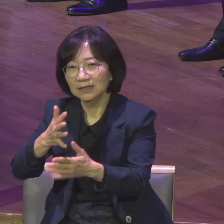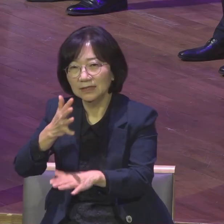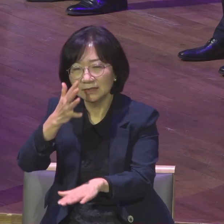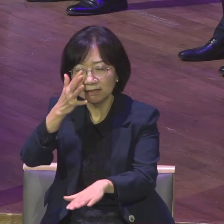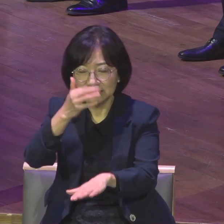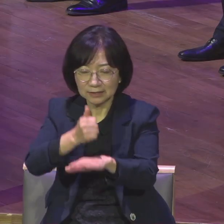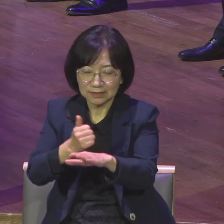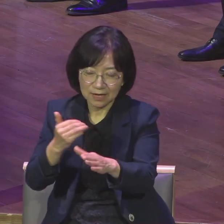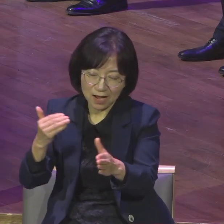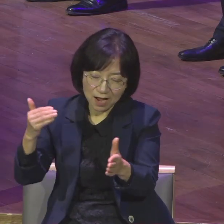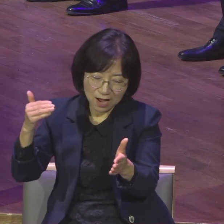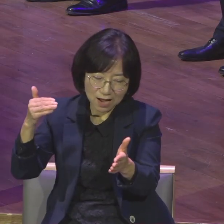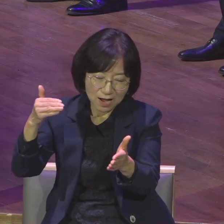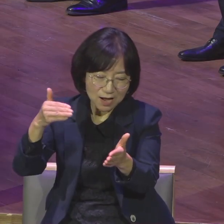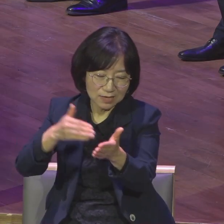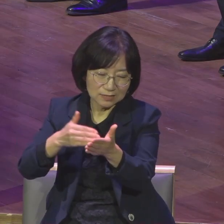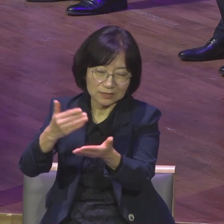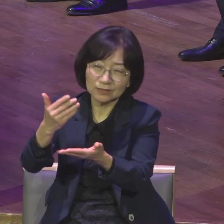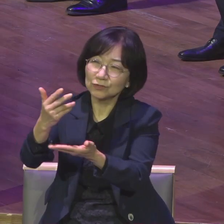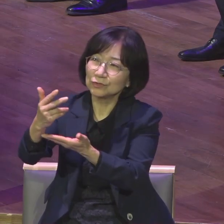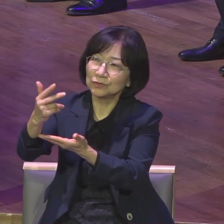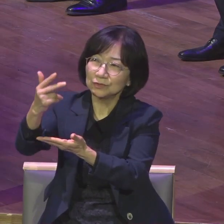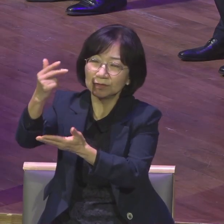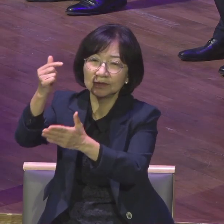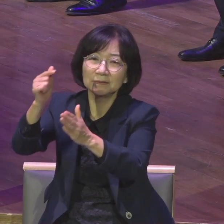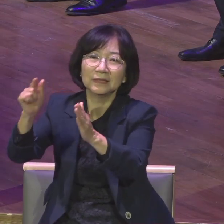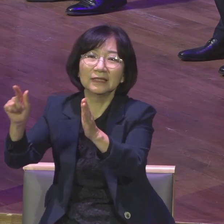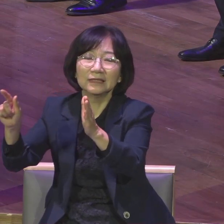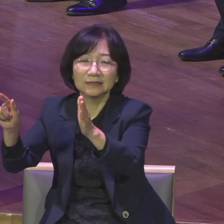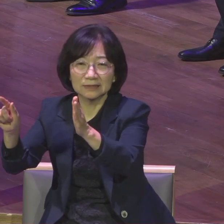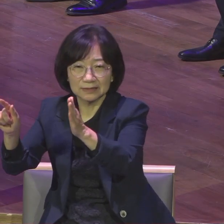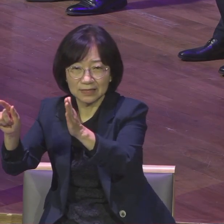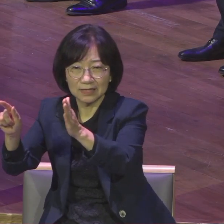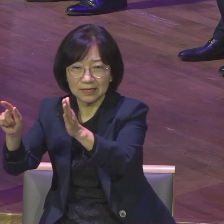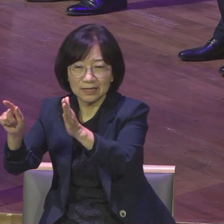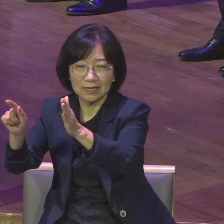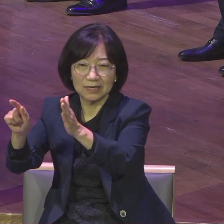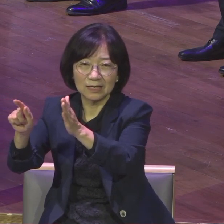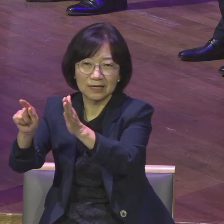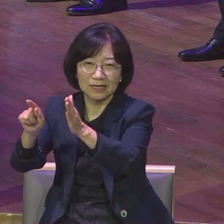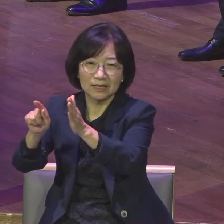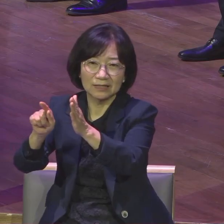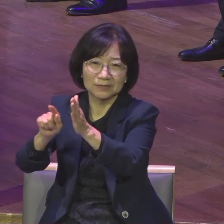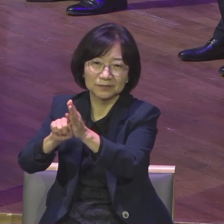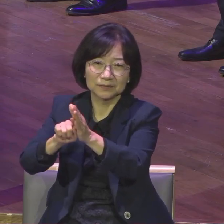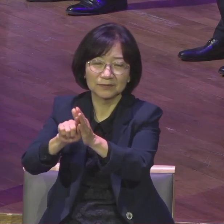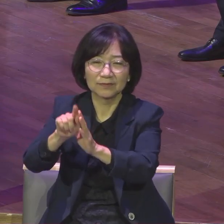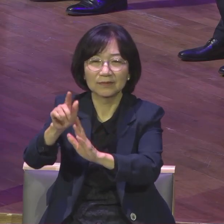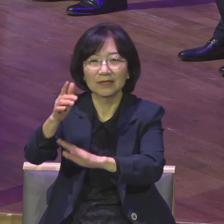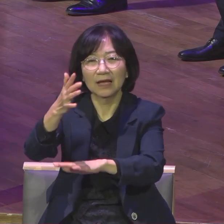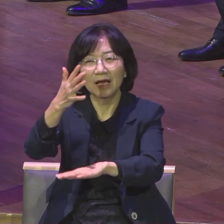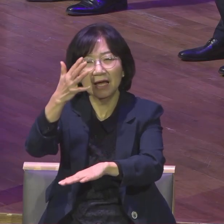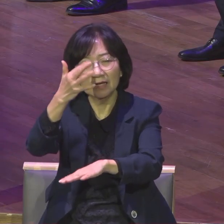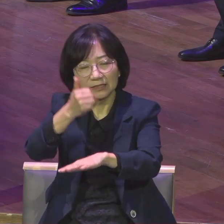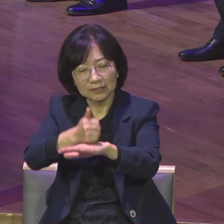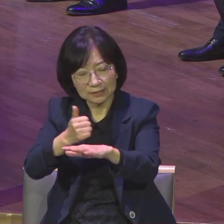그리스도시니. 끝까지 그를 믿으라.